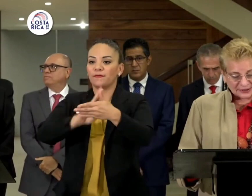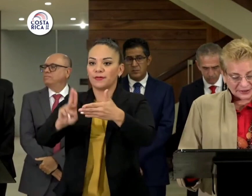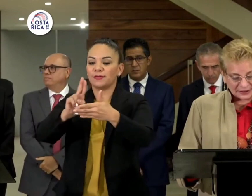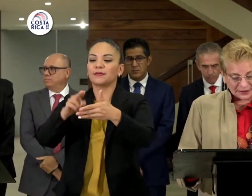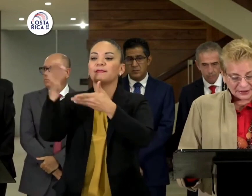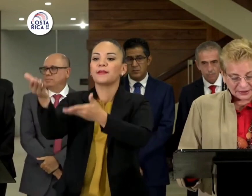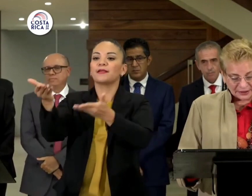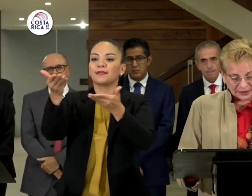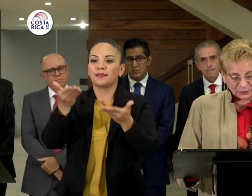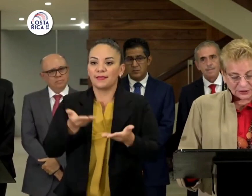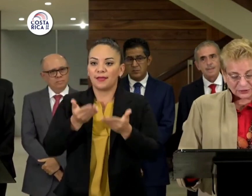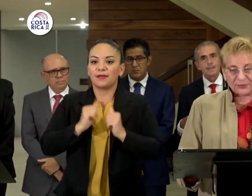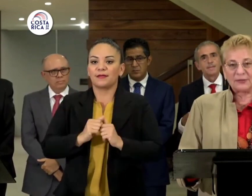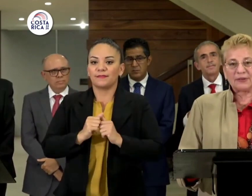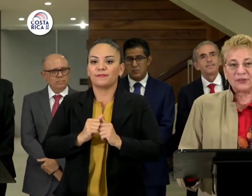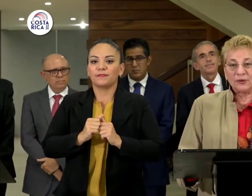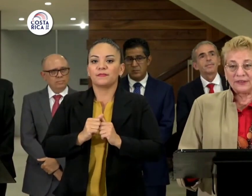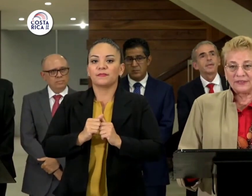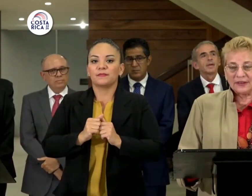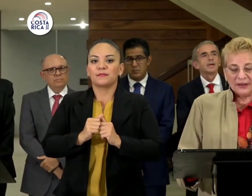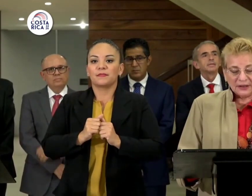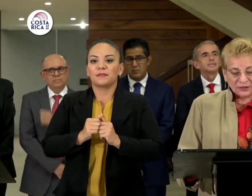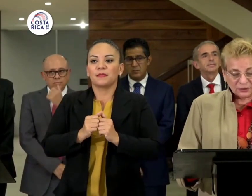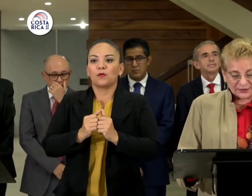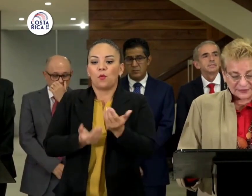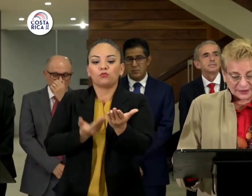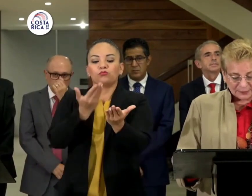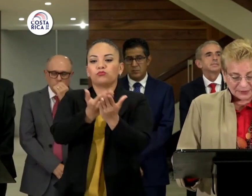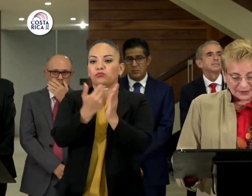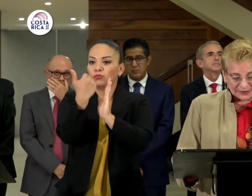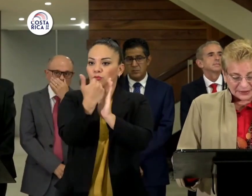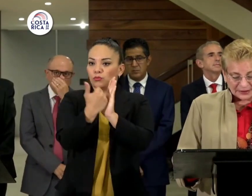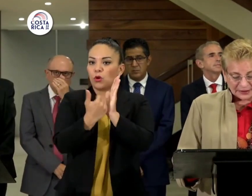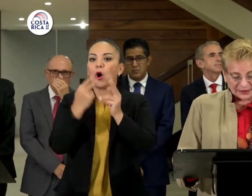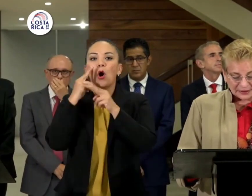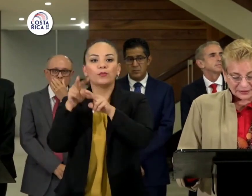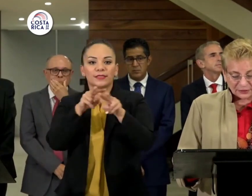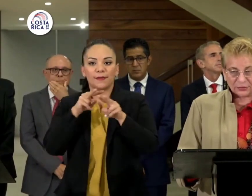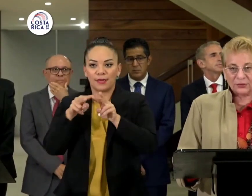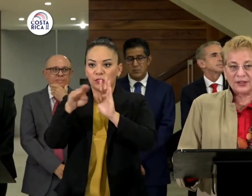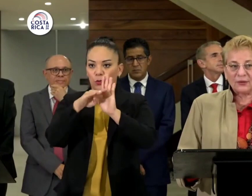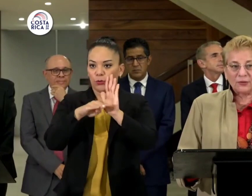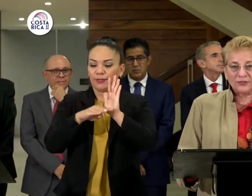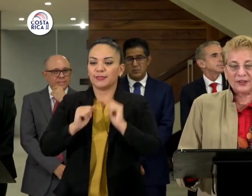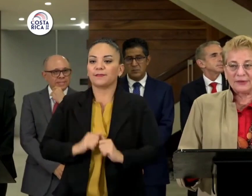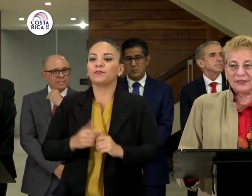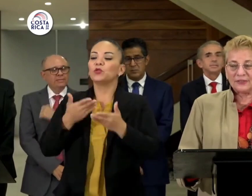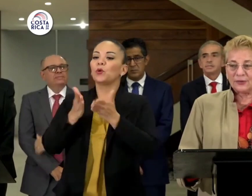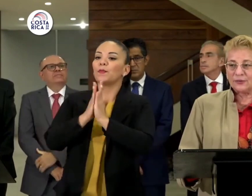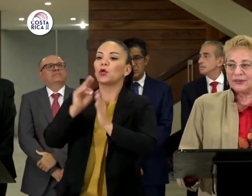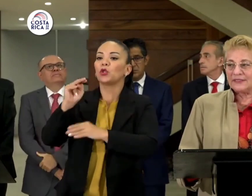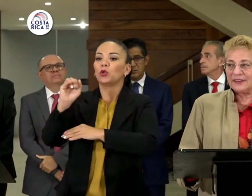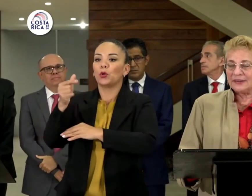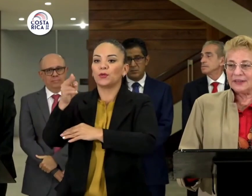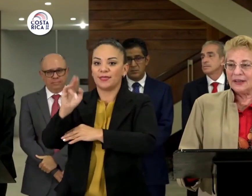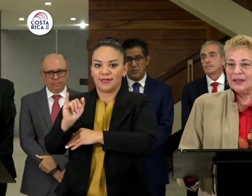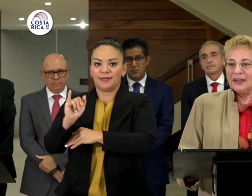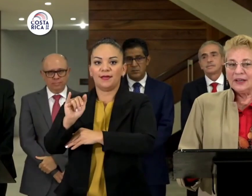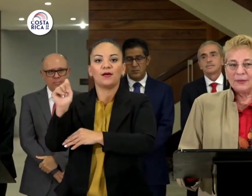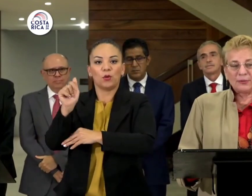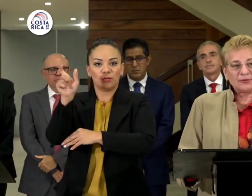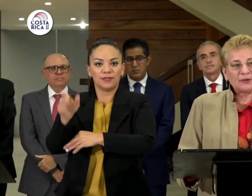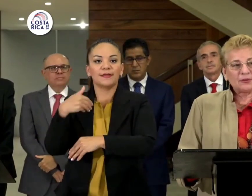van a traer algunas observaciones. Yo quisiera pedirle a don Nogui Acosta, el ministro de